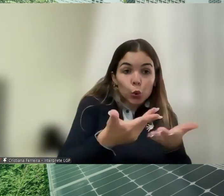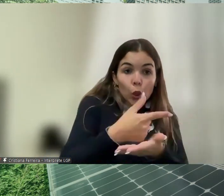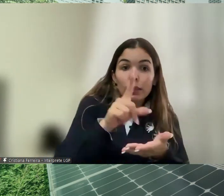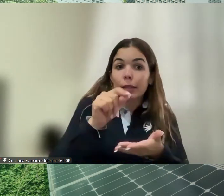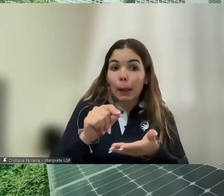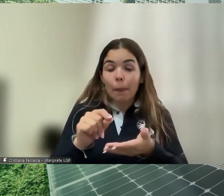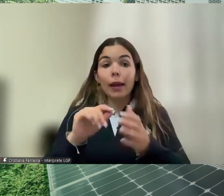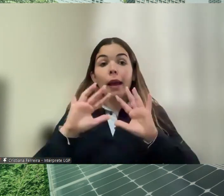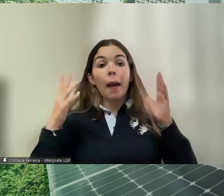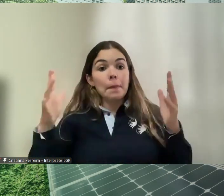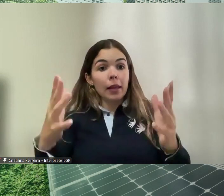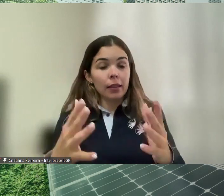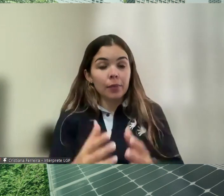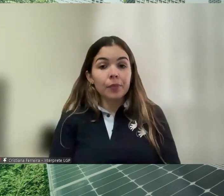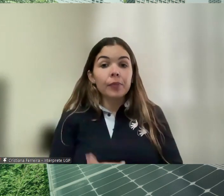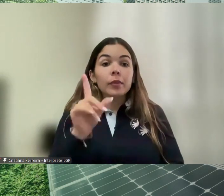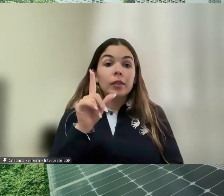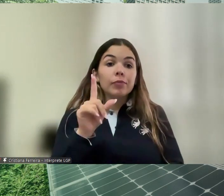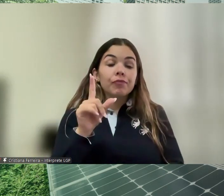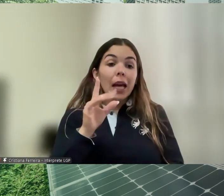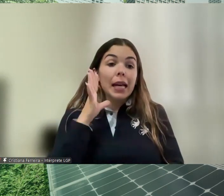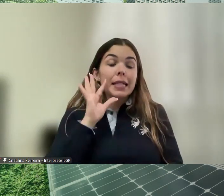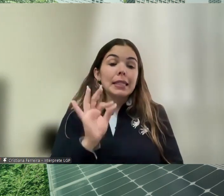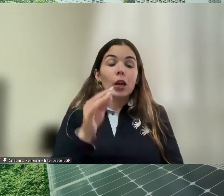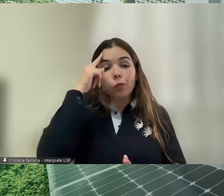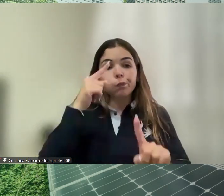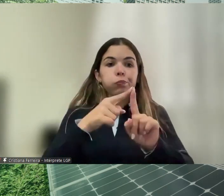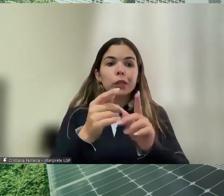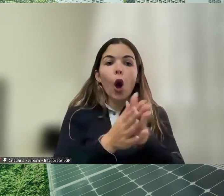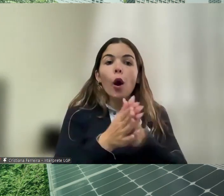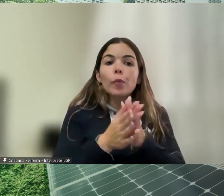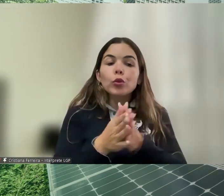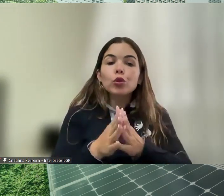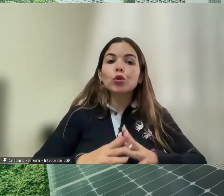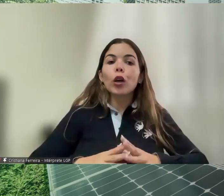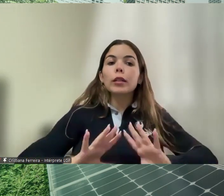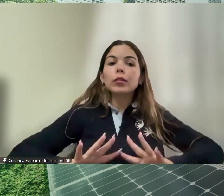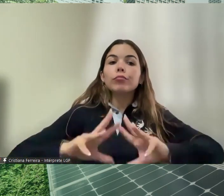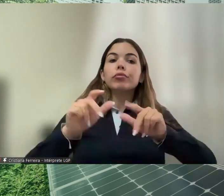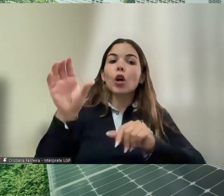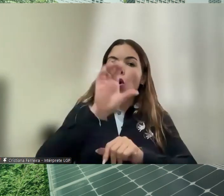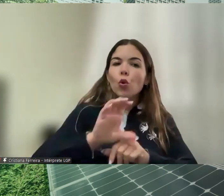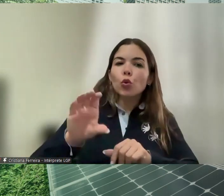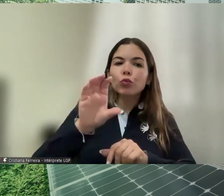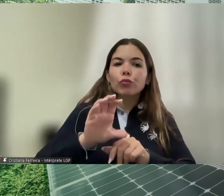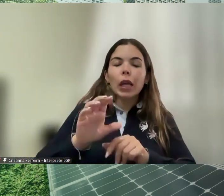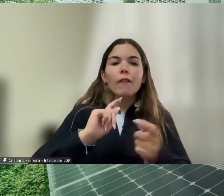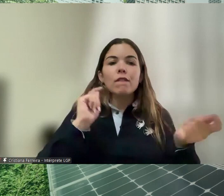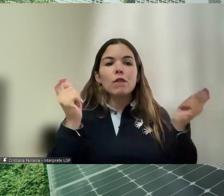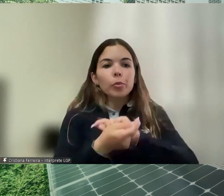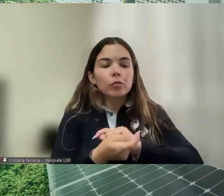ambientais e vinham servir como uma oportunidade para desencadear uma mudança a nível sistémico para um